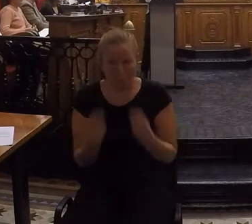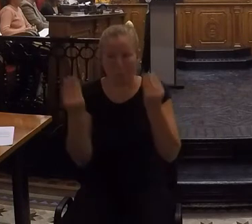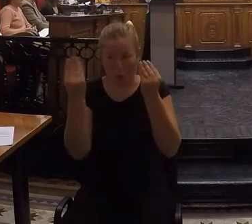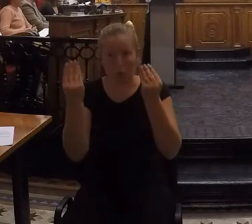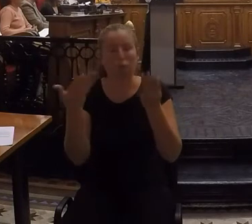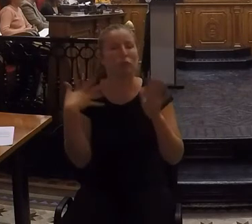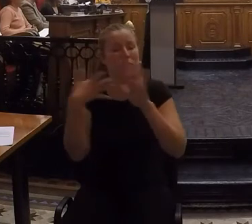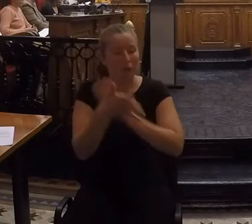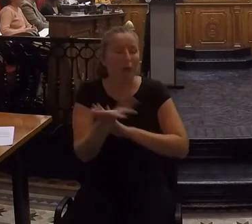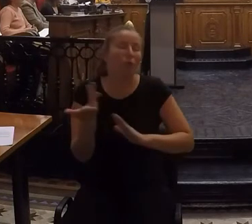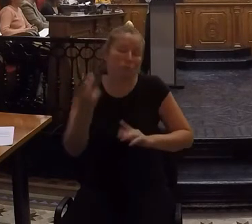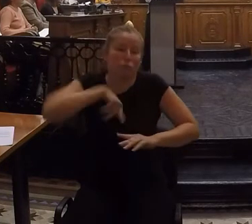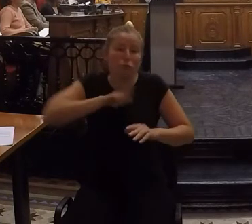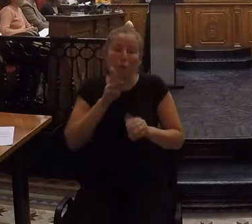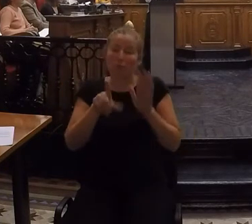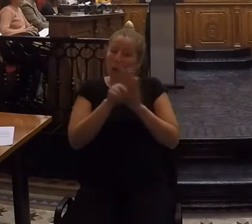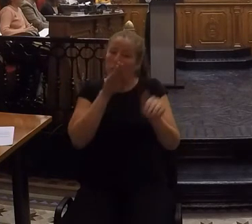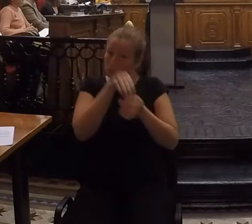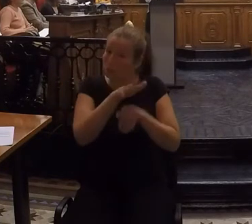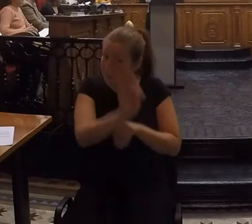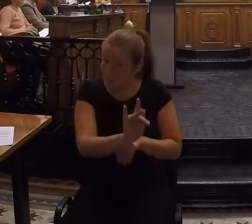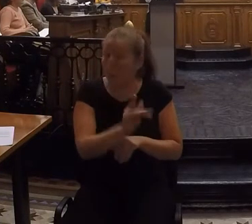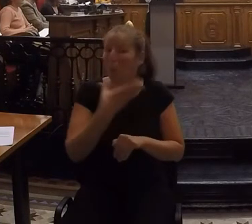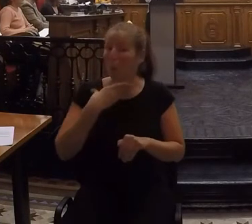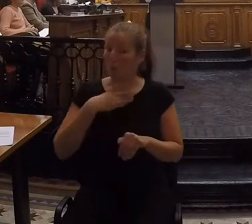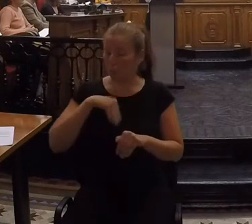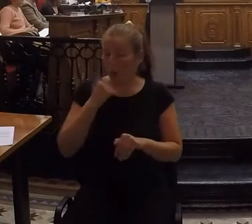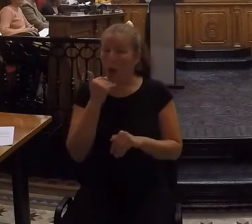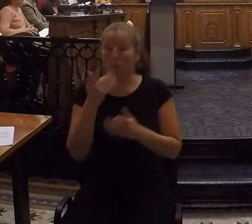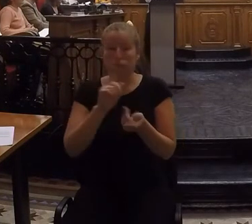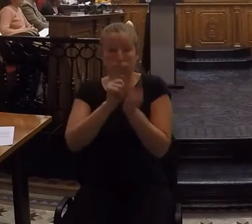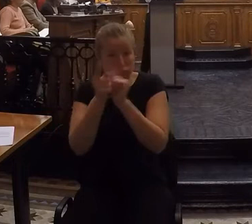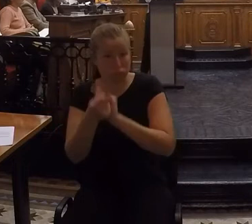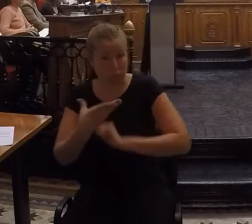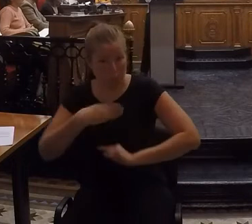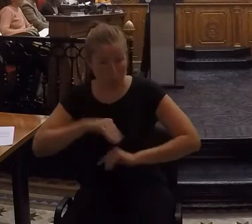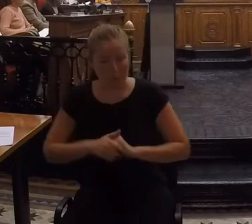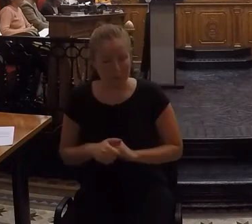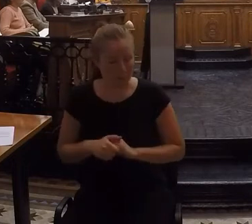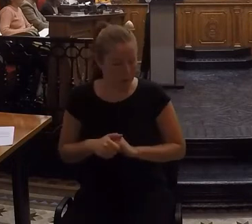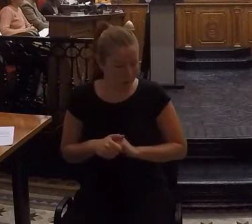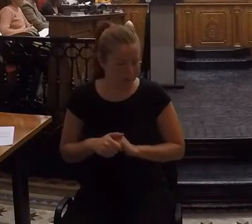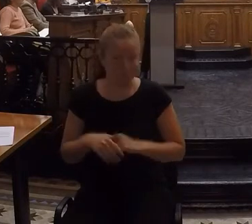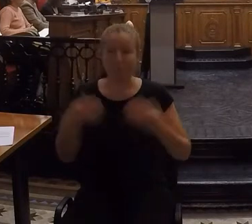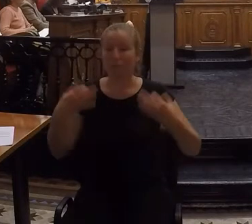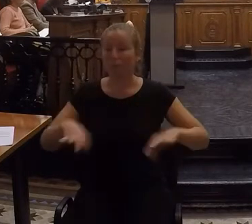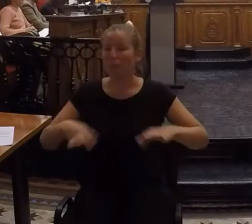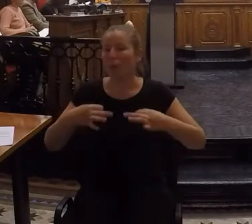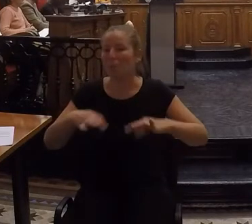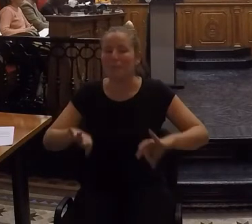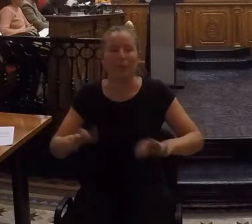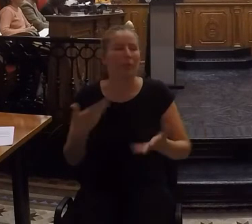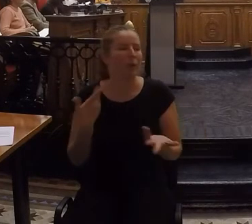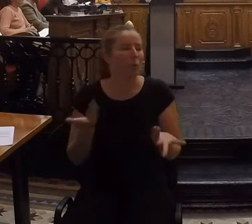con las formalidades legales o no. Las alegaciones presentadas son, en muchos casos, peticiones genéricas, no